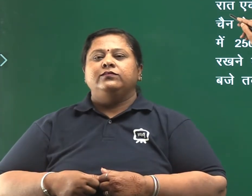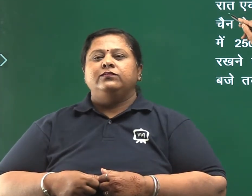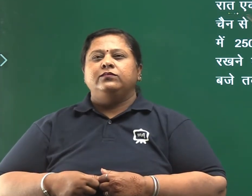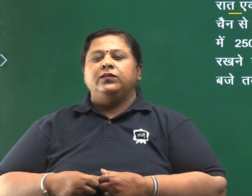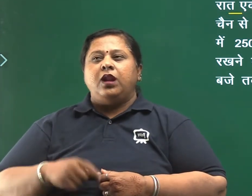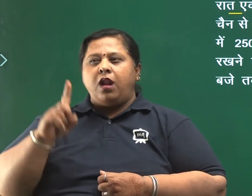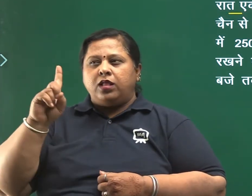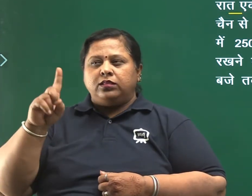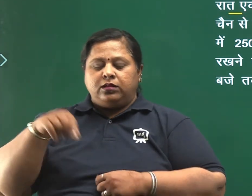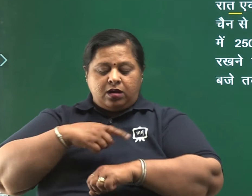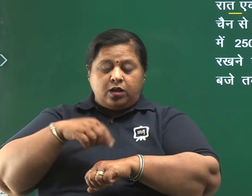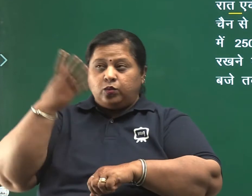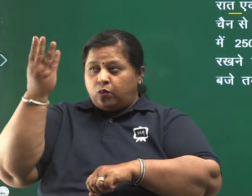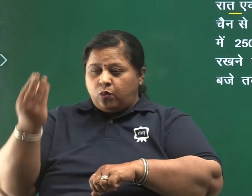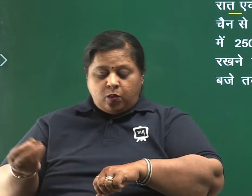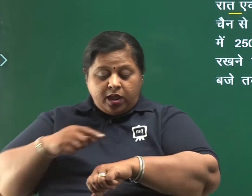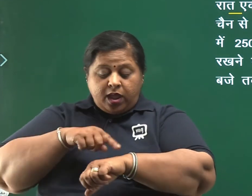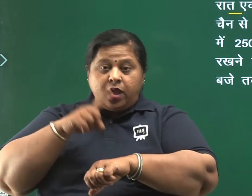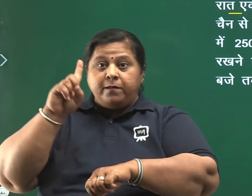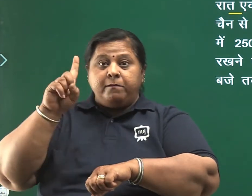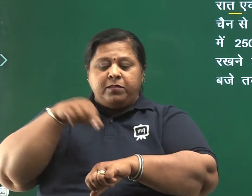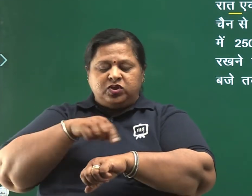रात 1 बजे